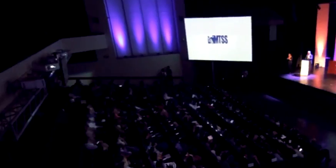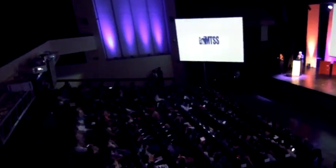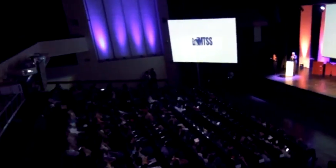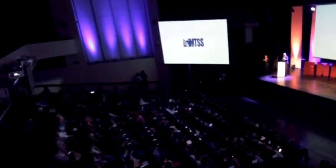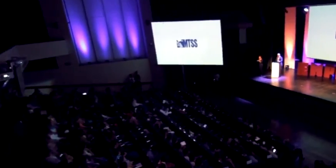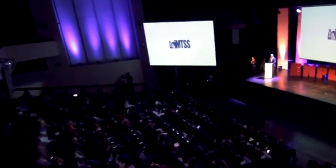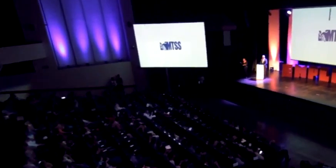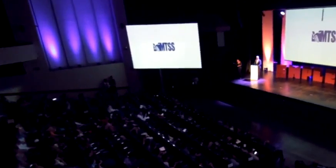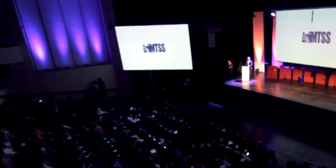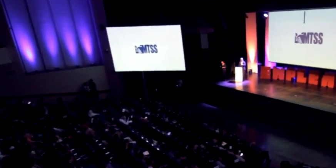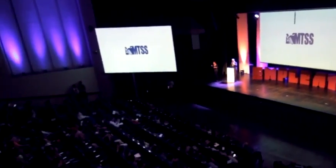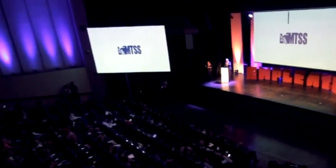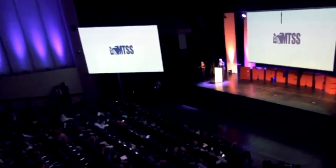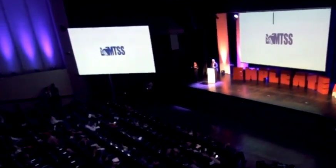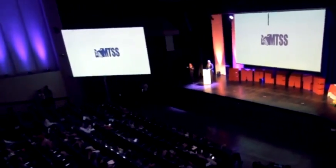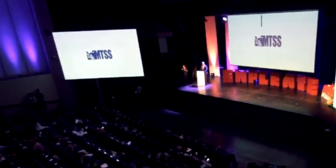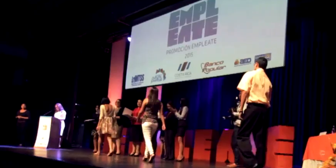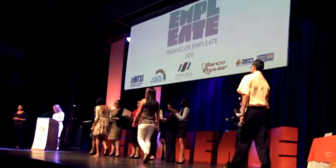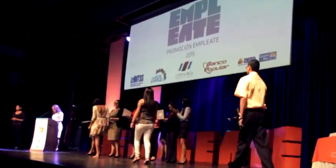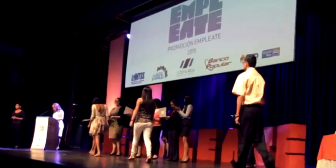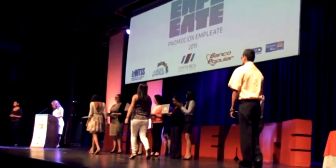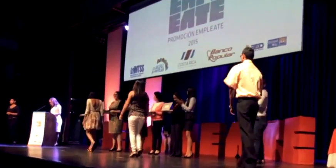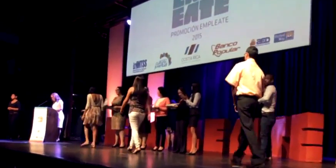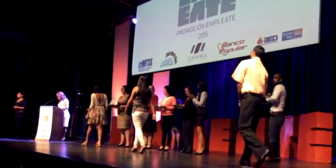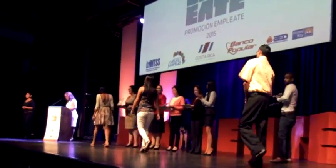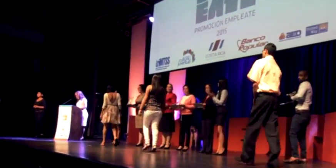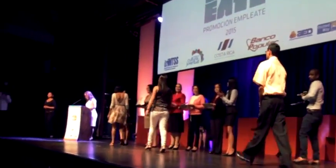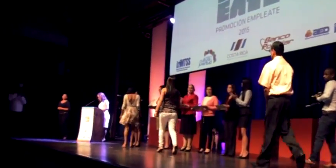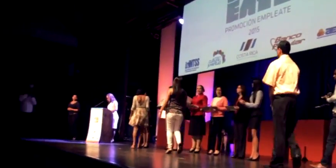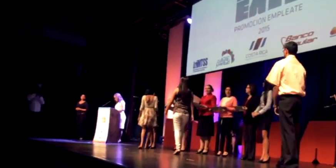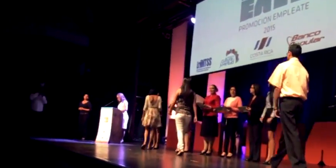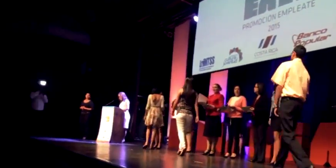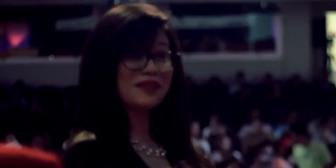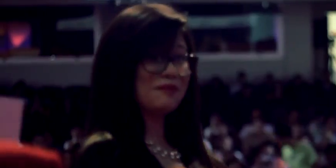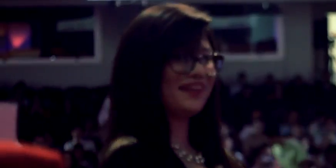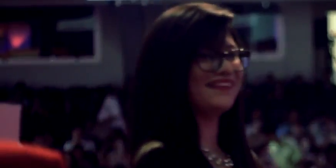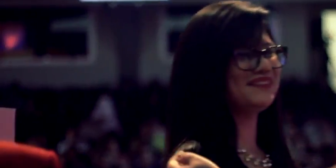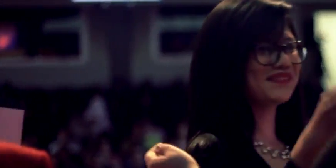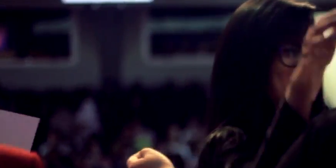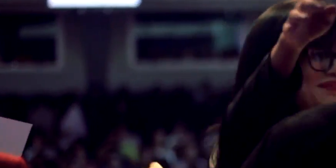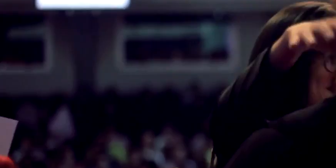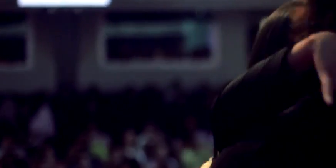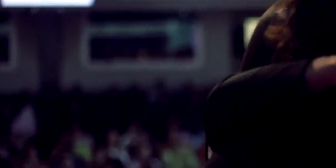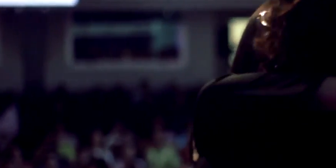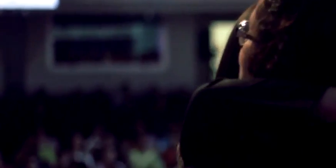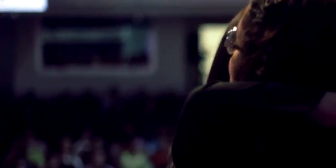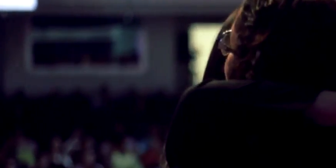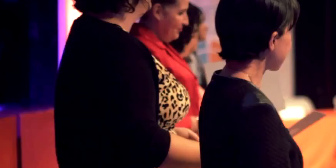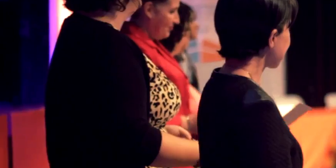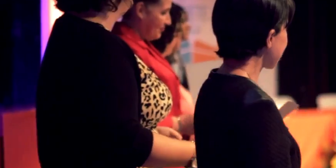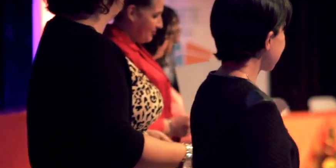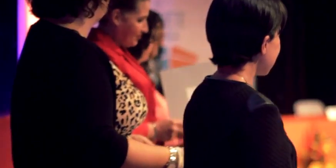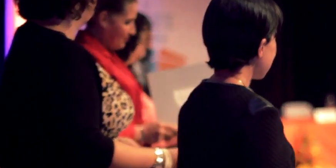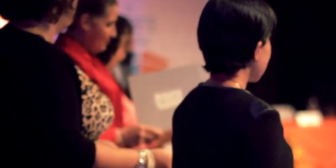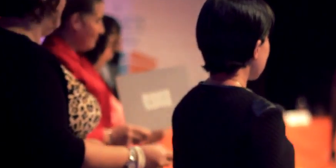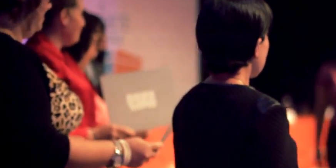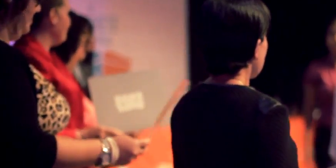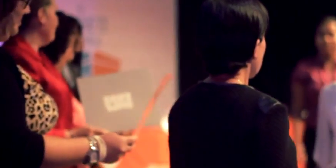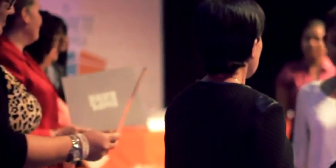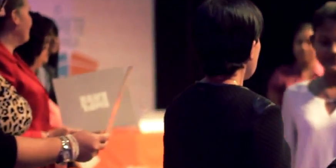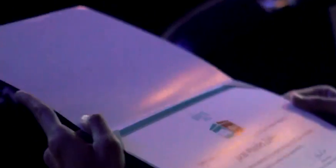Primer Empleo, reiterarles nuestro agradecimiento por la confianza y por el apoyo que nos están dando.